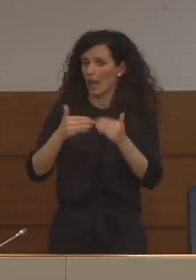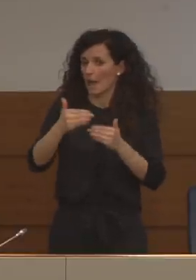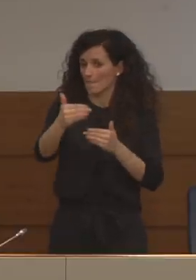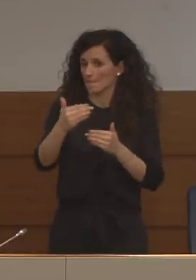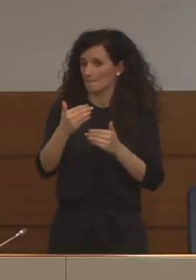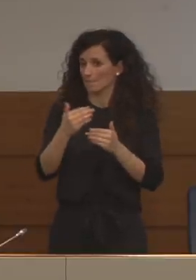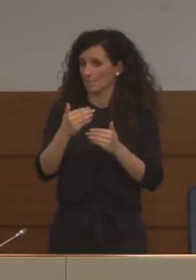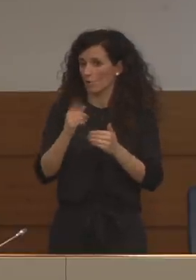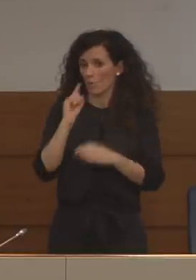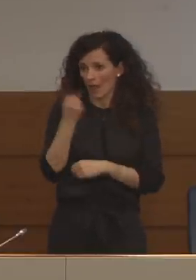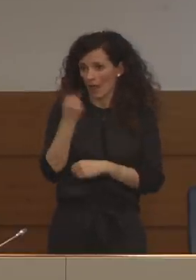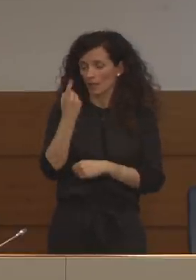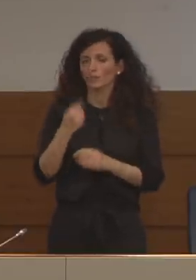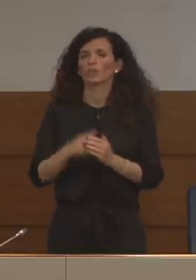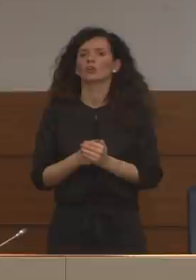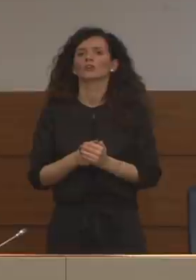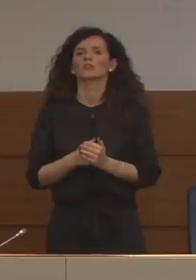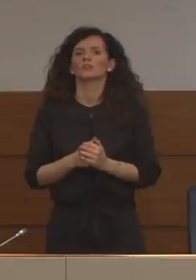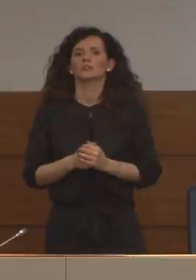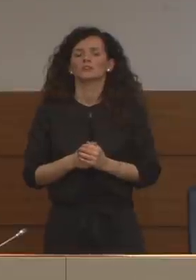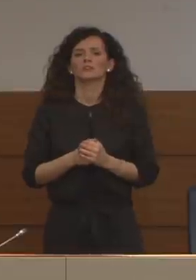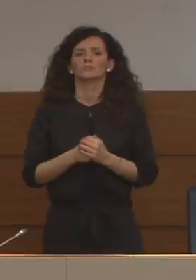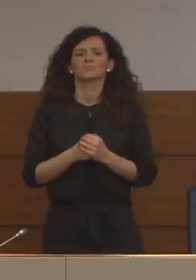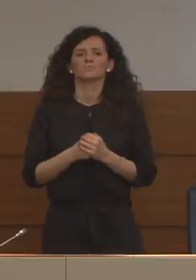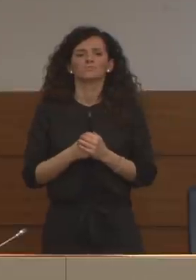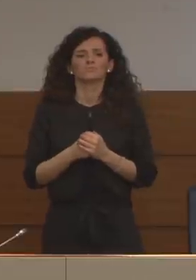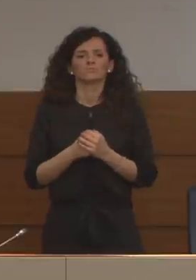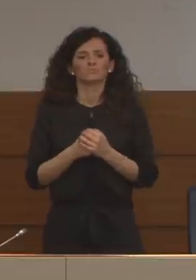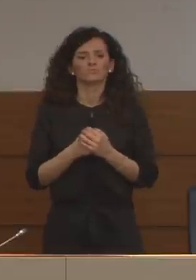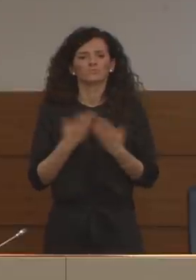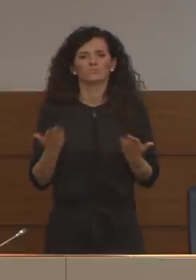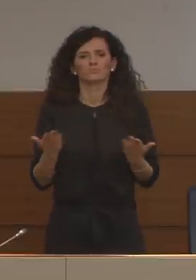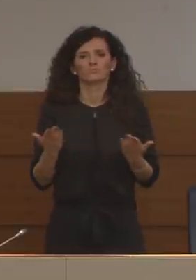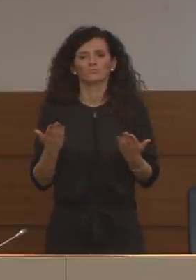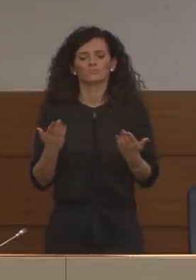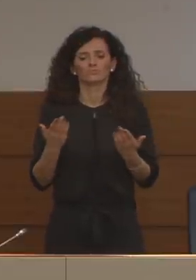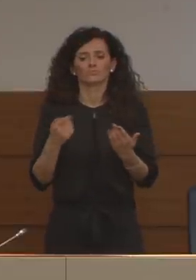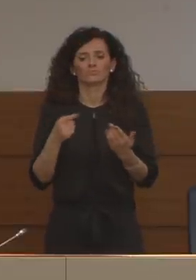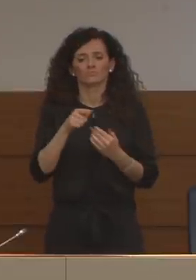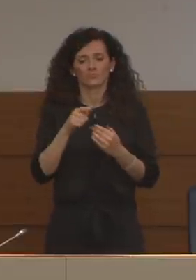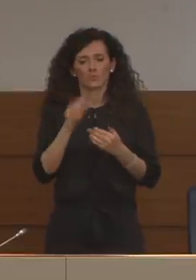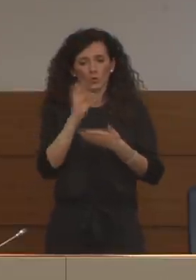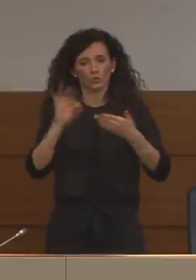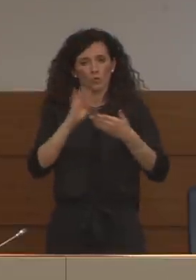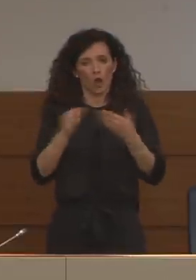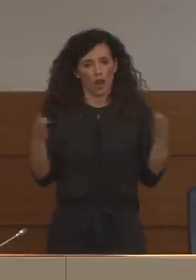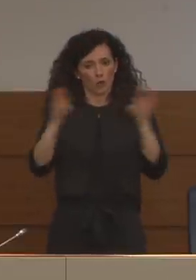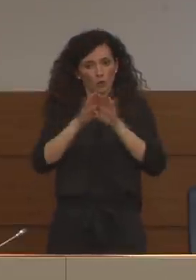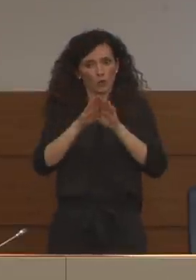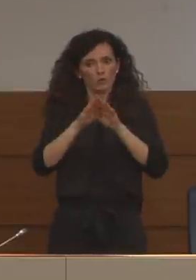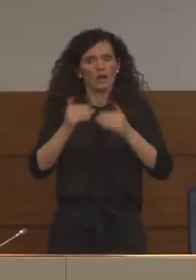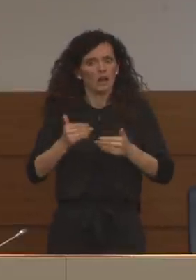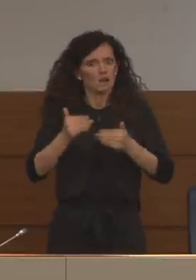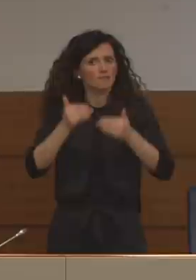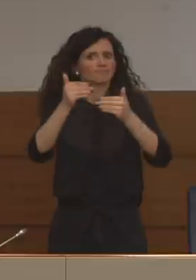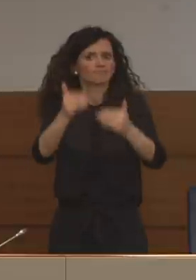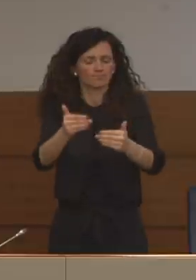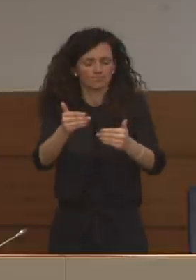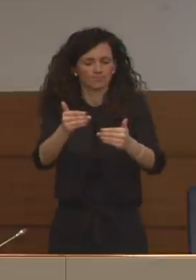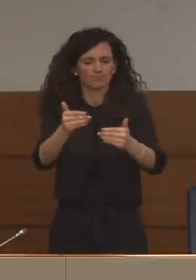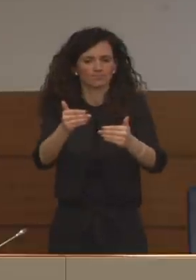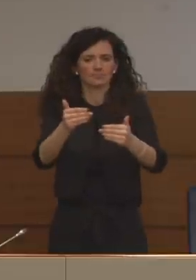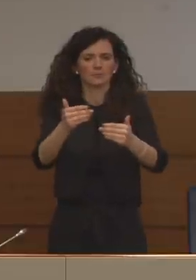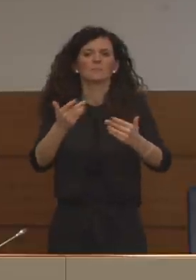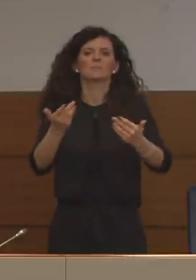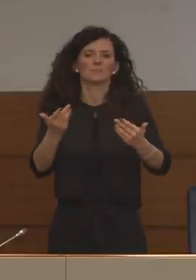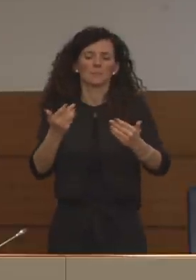domanda per raccomandare la proroga la rimando ai giorni